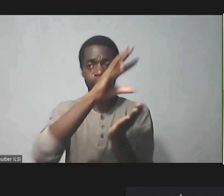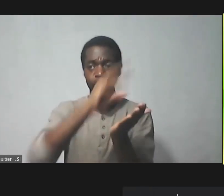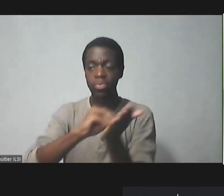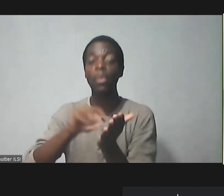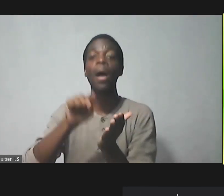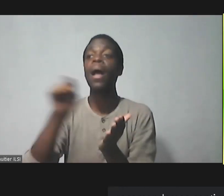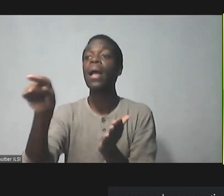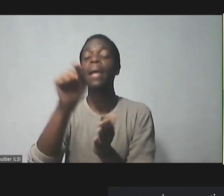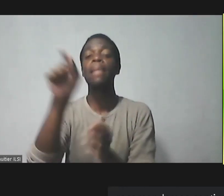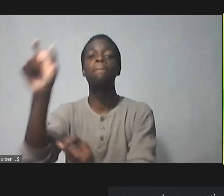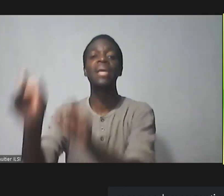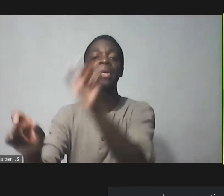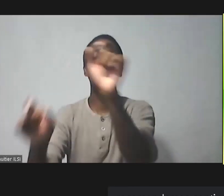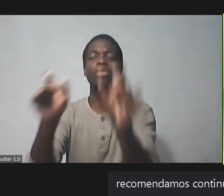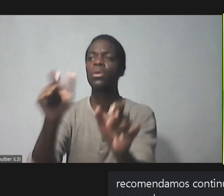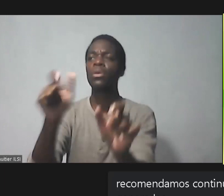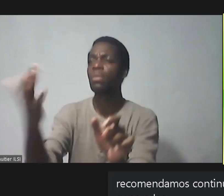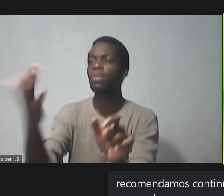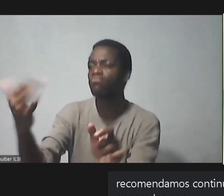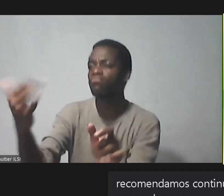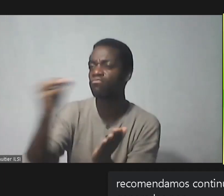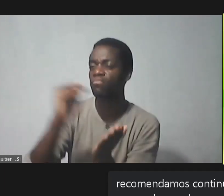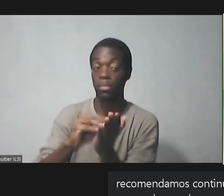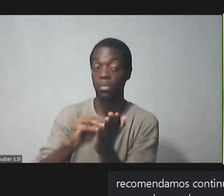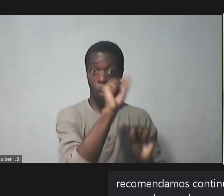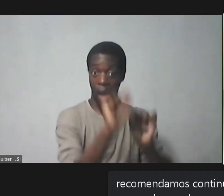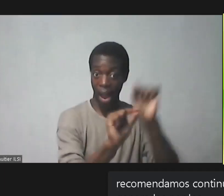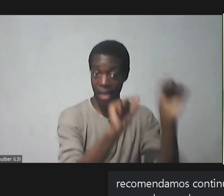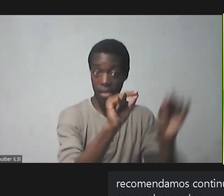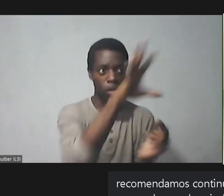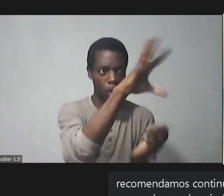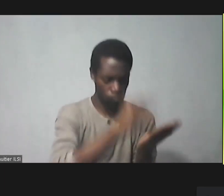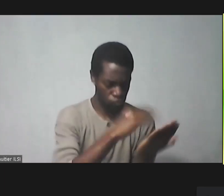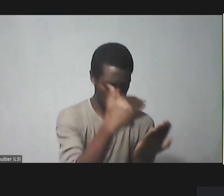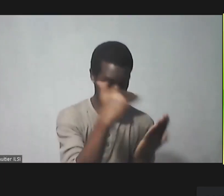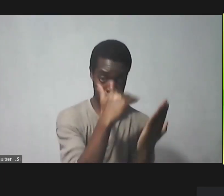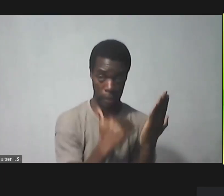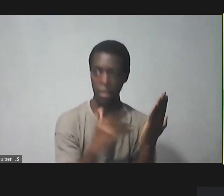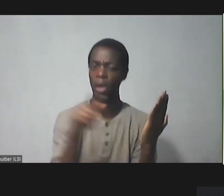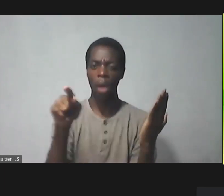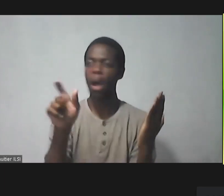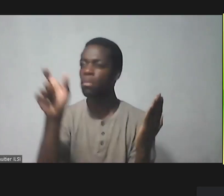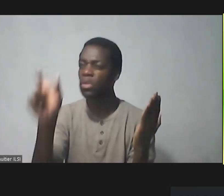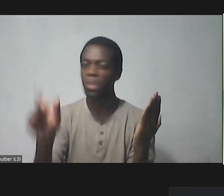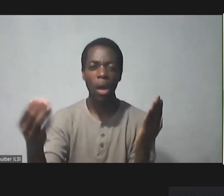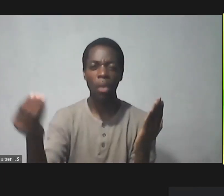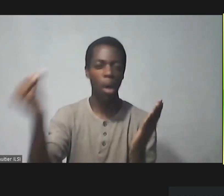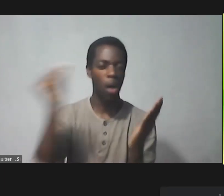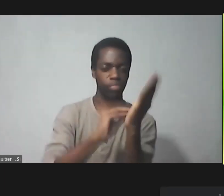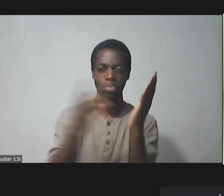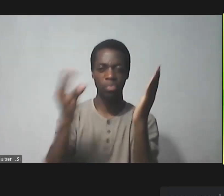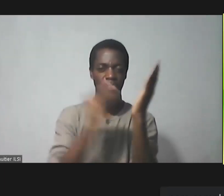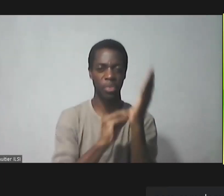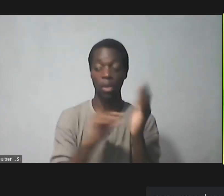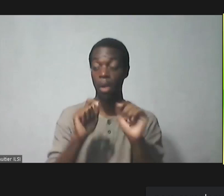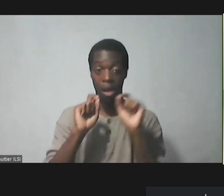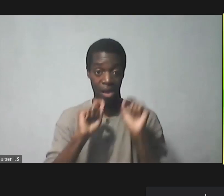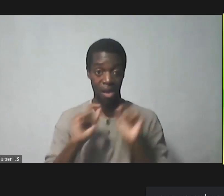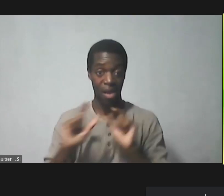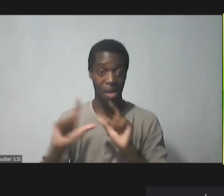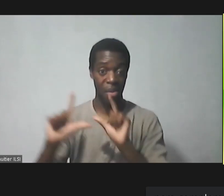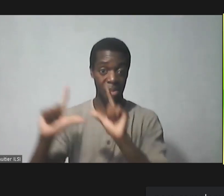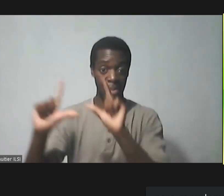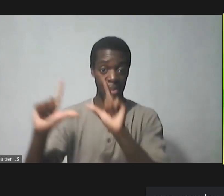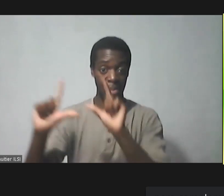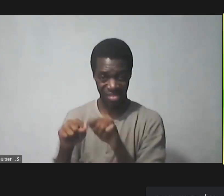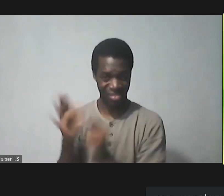para complementar las fuentes de datos tradicionales, como los datos que mencioné en mi presentación, por ejemplo. Esto